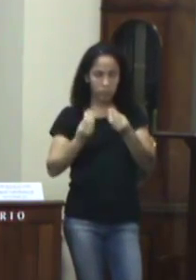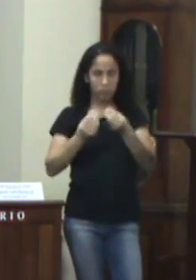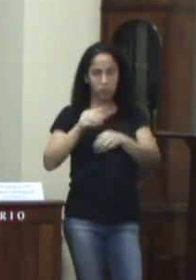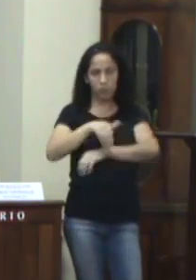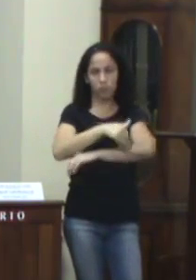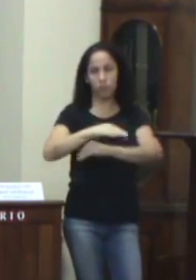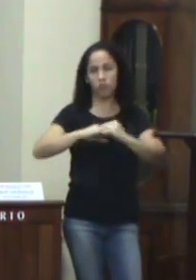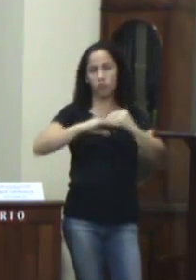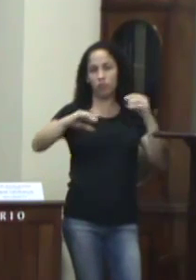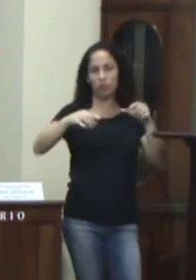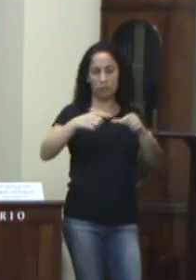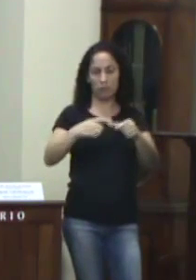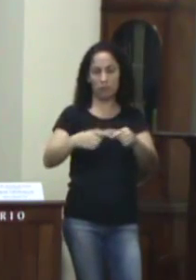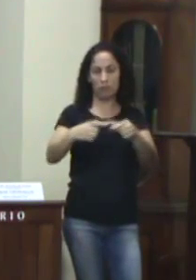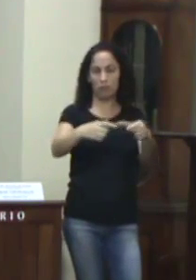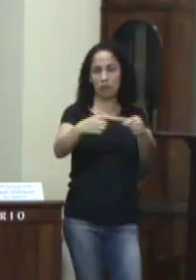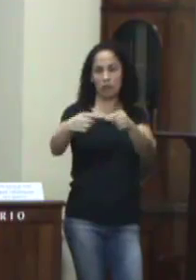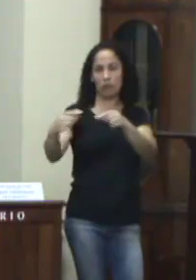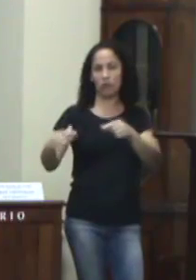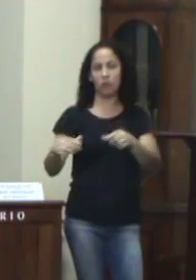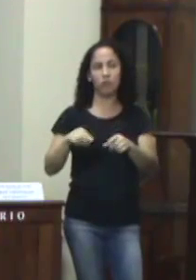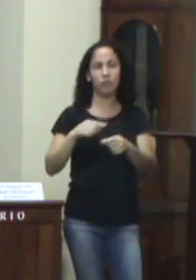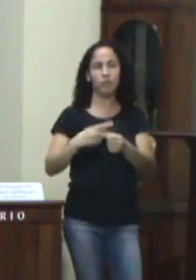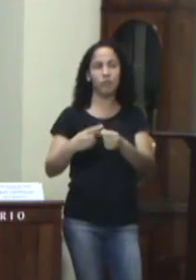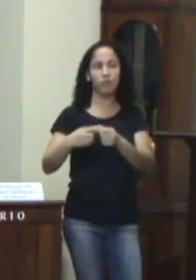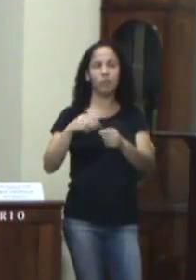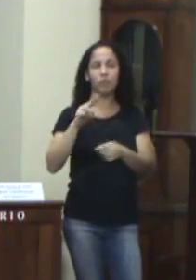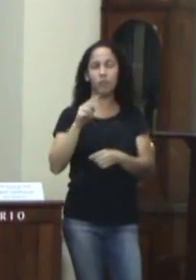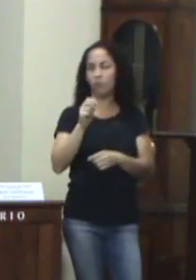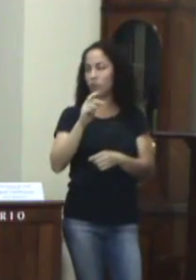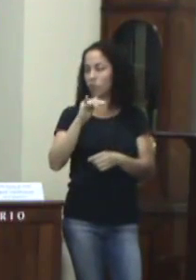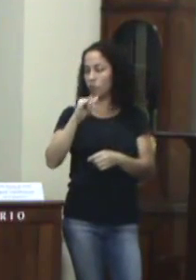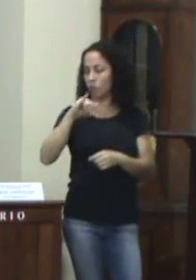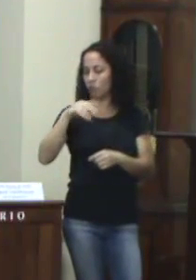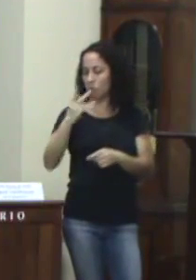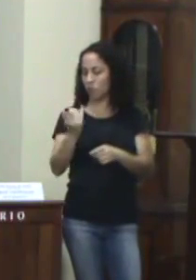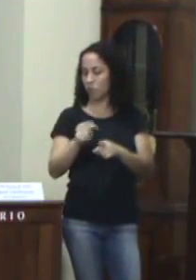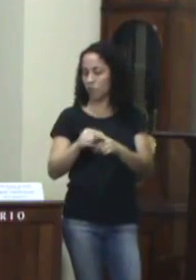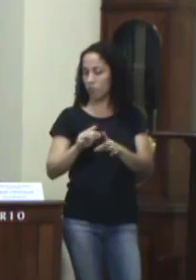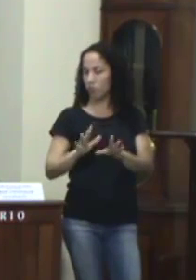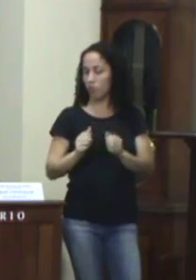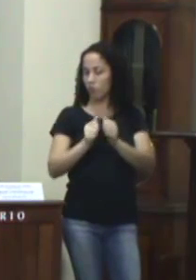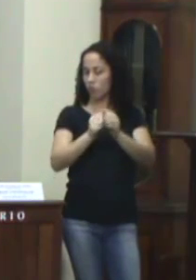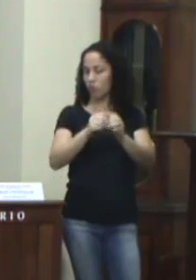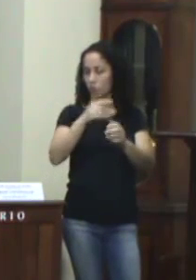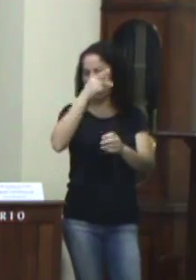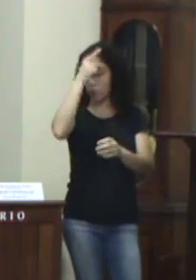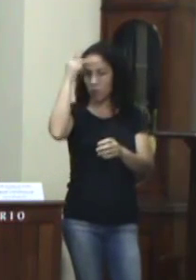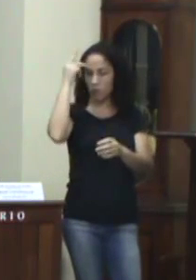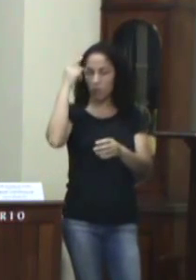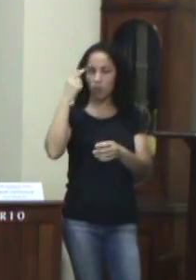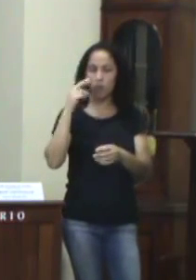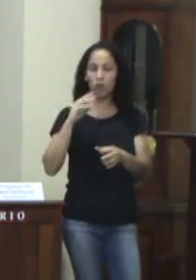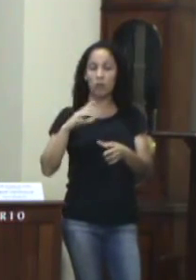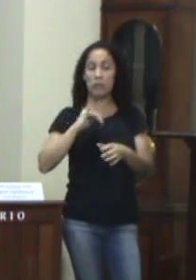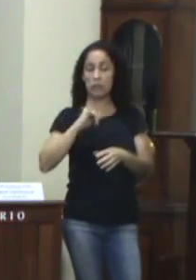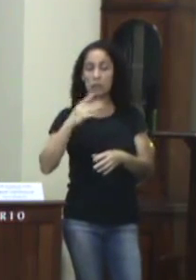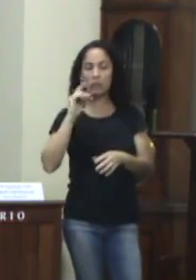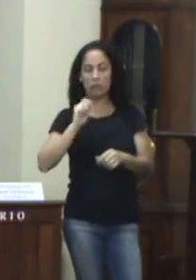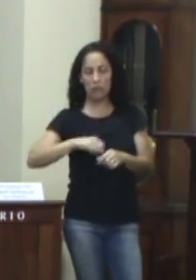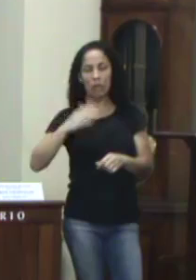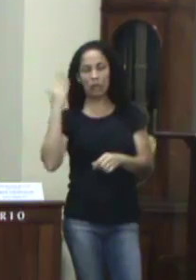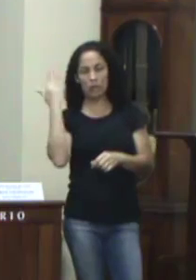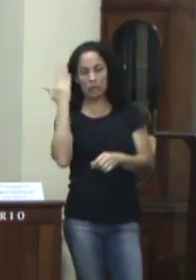orçamento através de bloqueios no bairro Varginha. Assim, poderemos ofertar junto à comunidade local a transparência nos